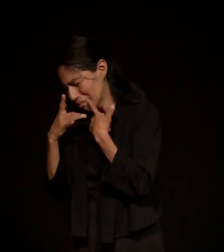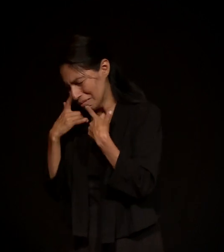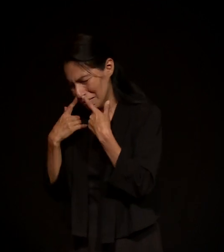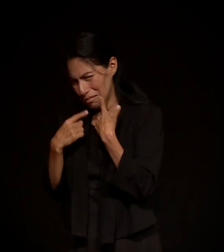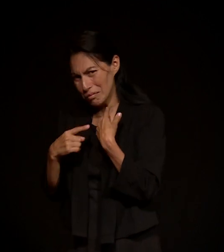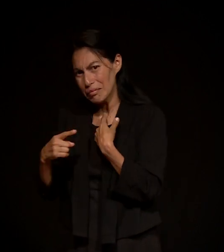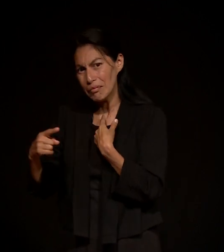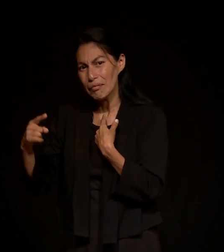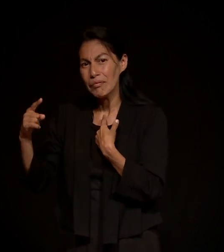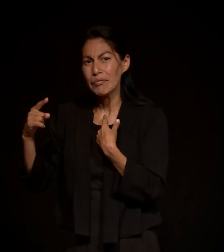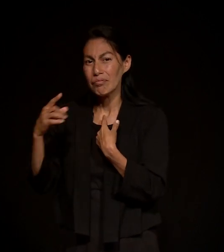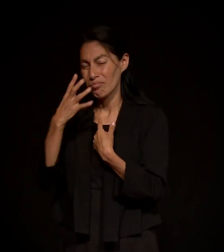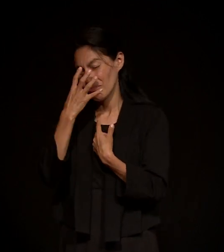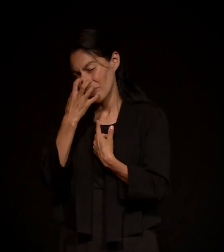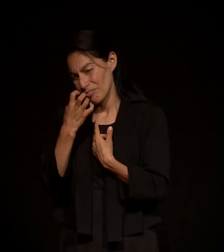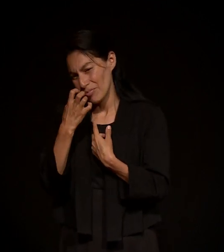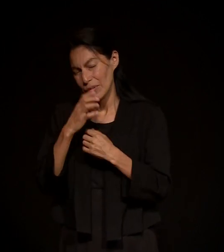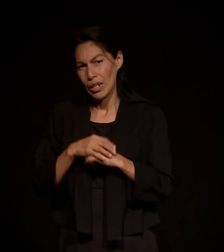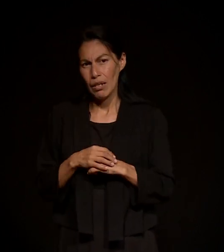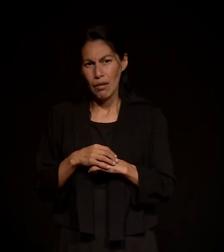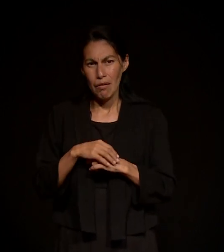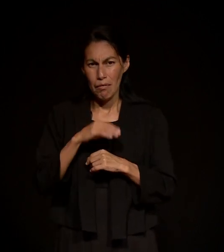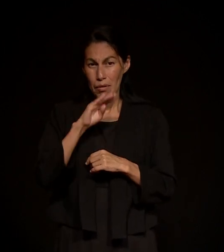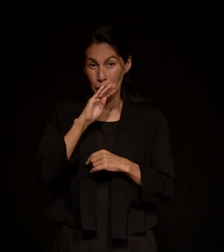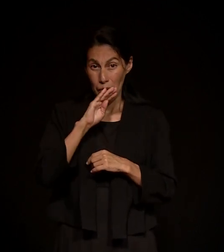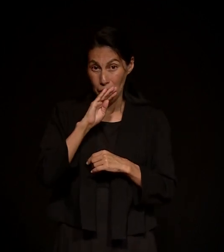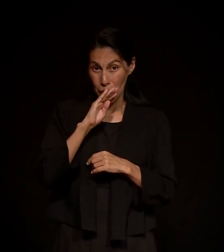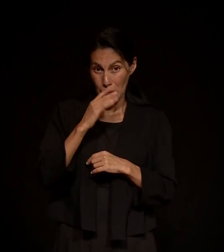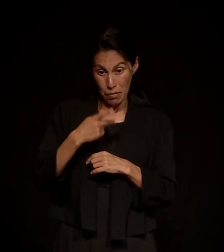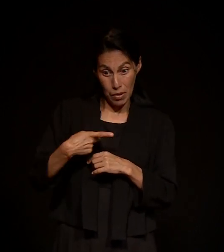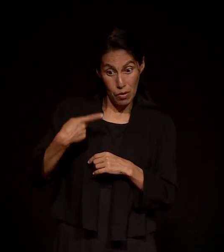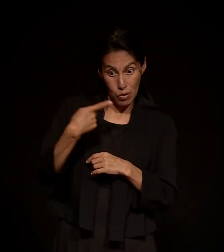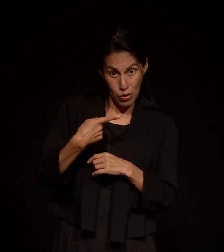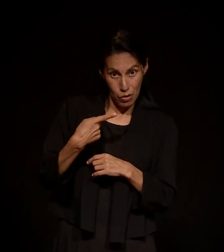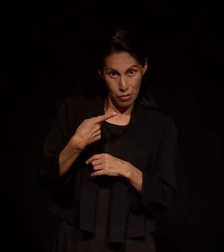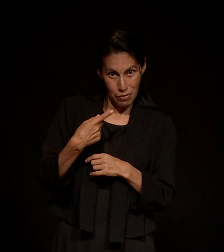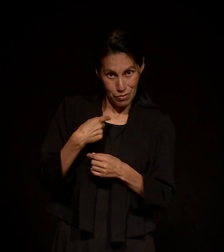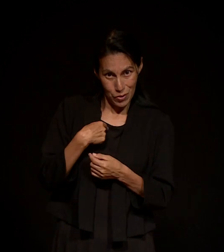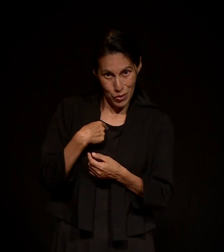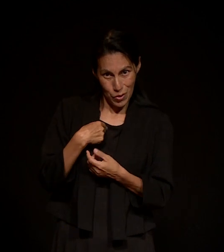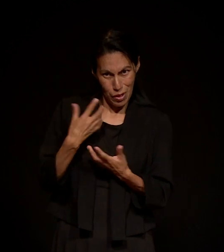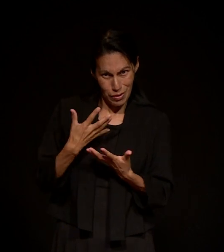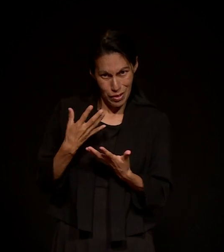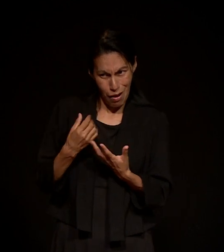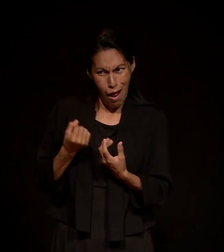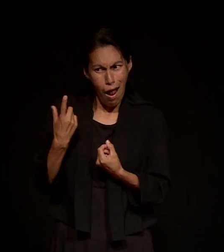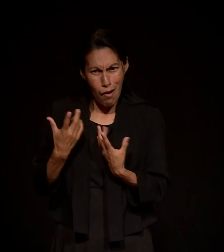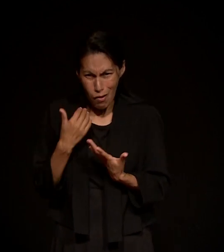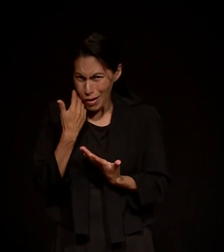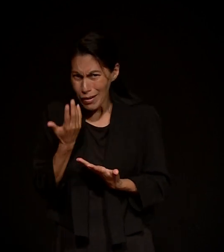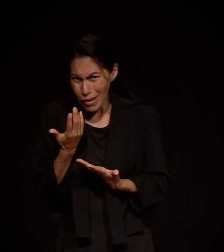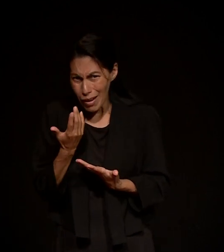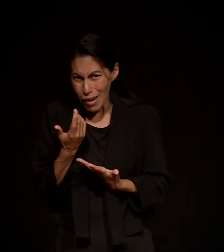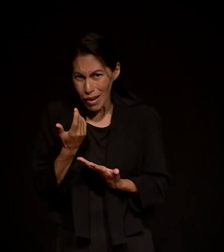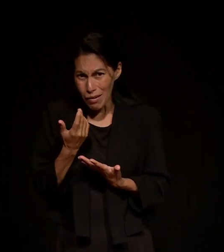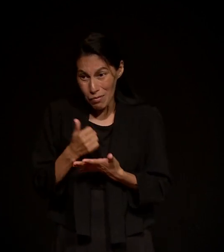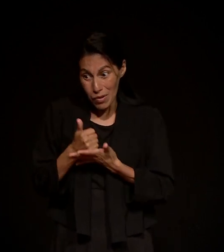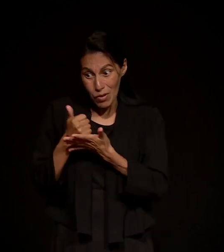mamá. Estaba muy triste. Mi mamá me preguntó que si quería hacer algo por él para